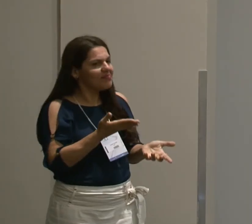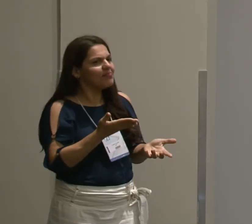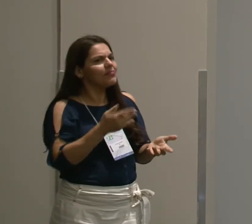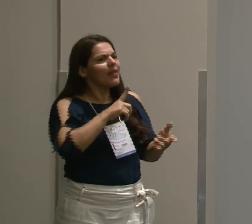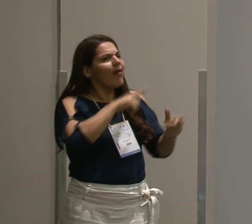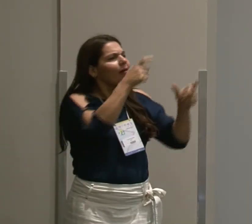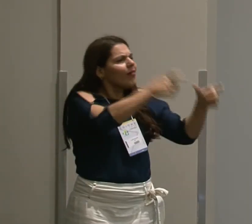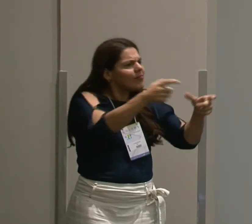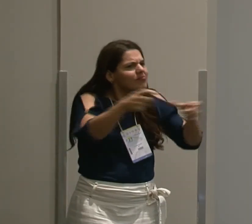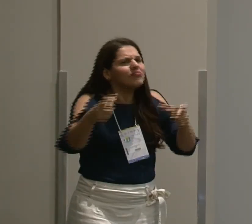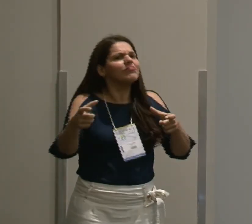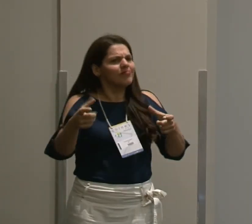essas políticas indígenas.